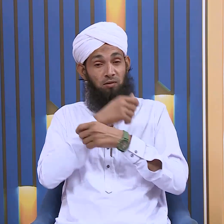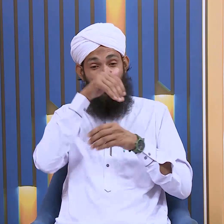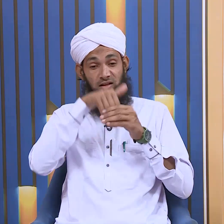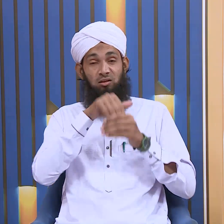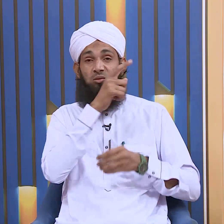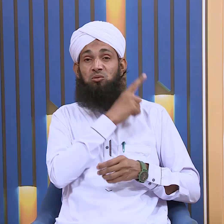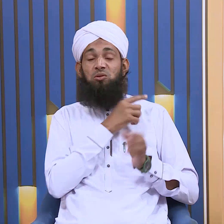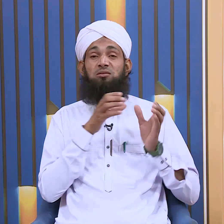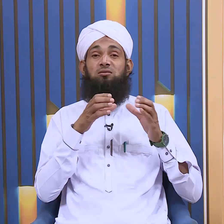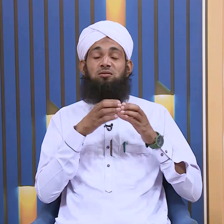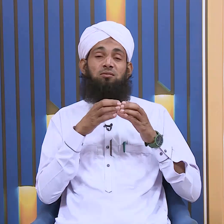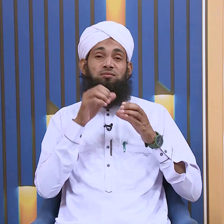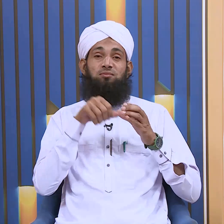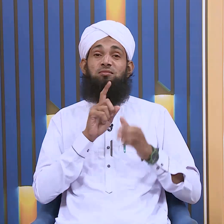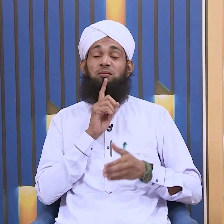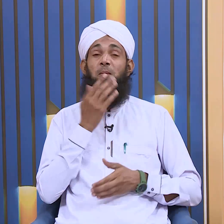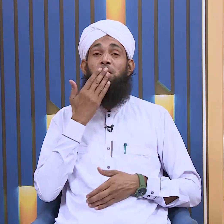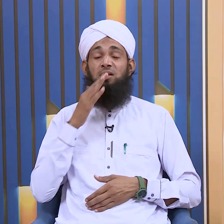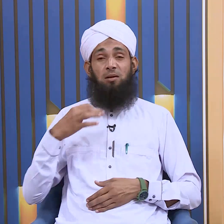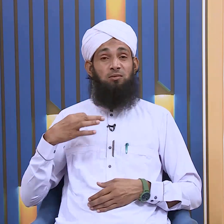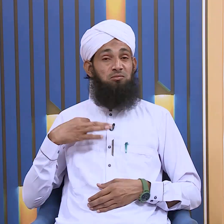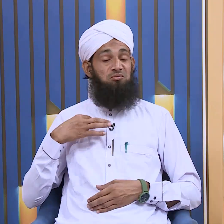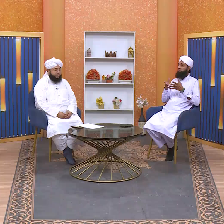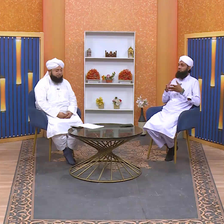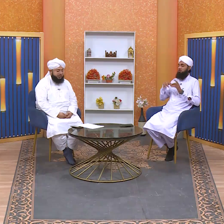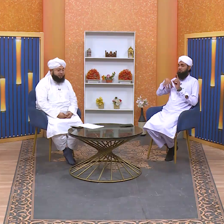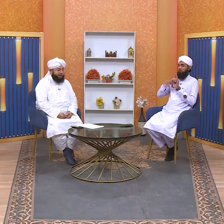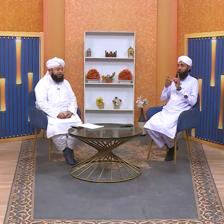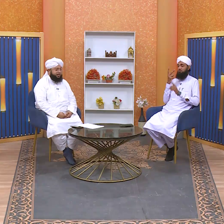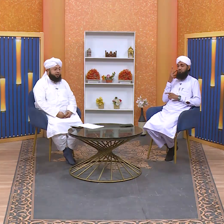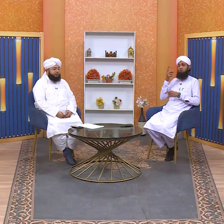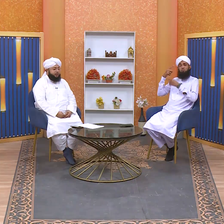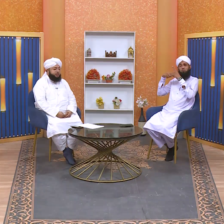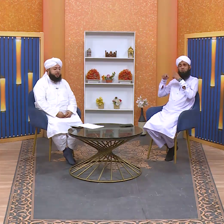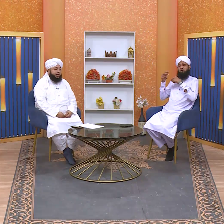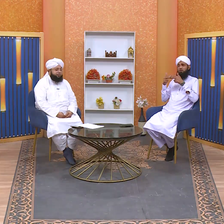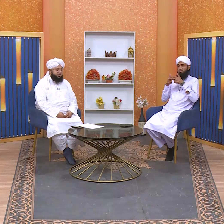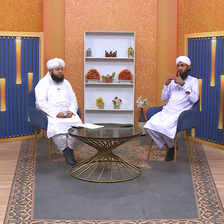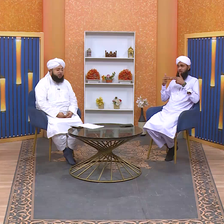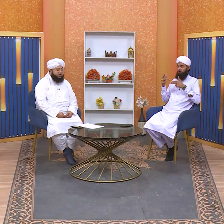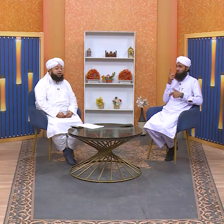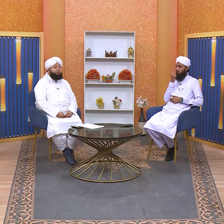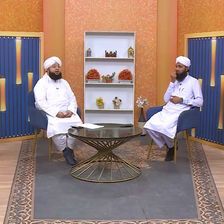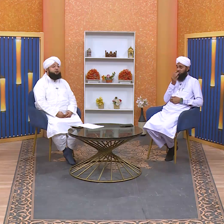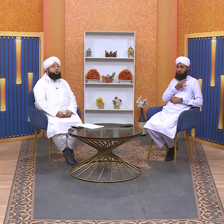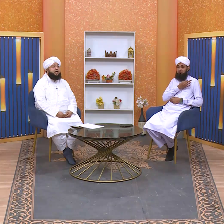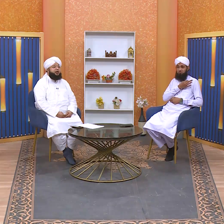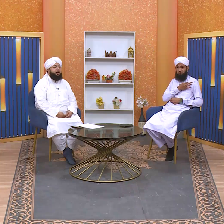حب جاہ۔ حب جاہ کیا ہوتا ہے؟ آئیے ہم سنتے ہیں۔ بنی اسرائیل کے ایک عابد یعنی عبادت گزار نے